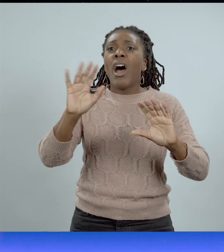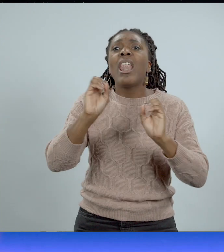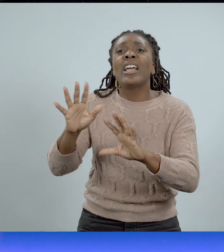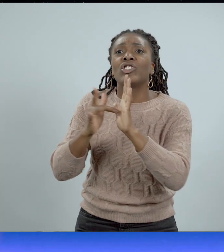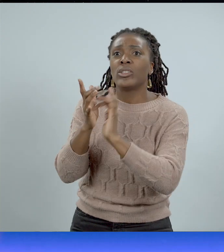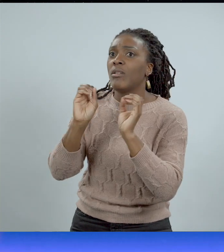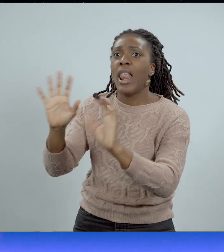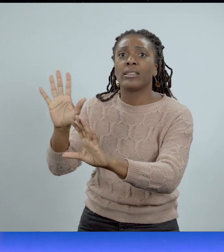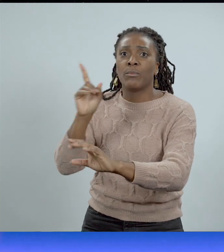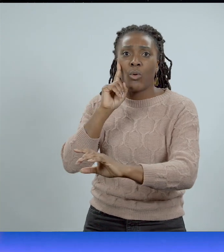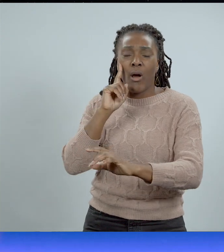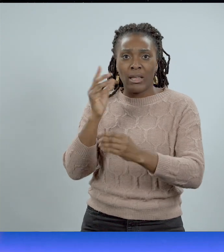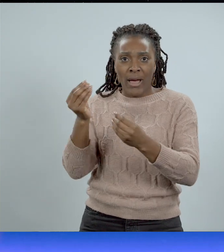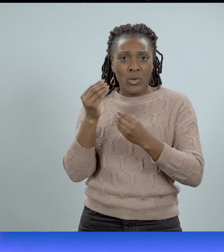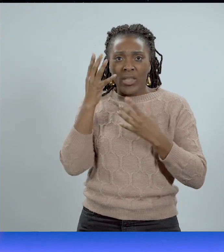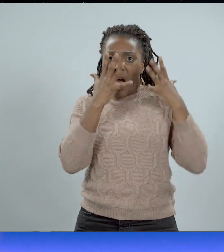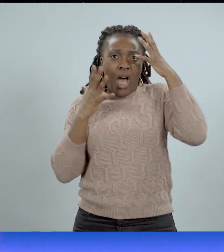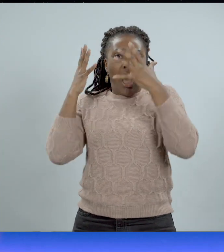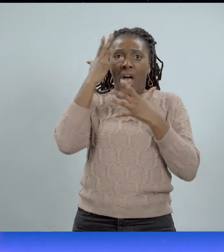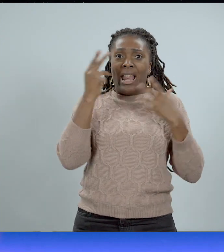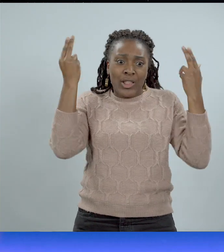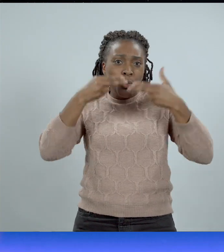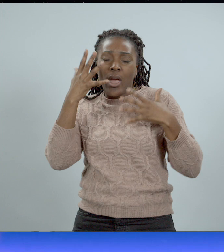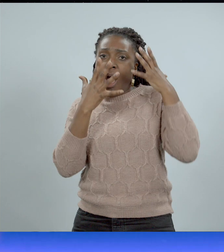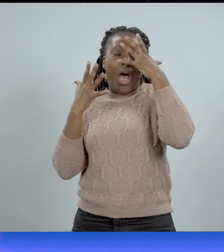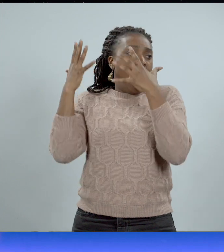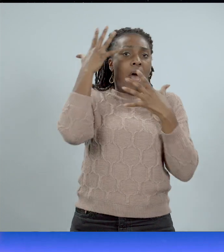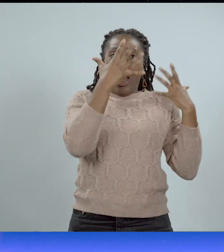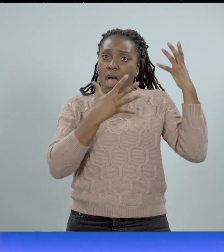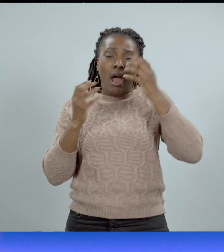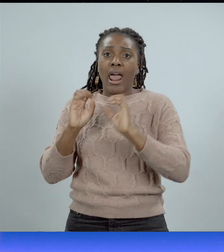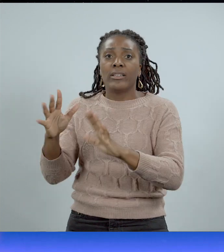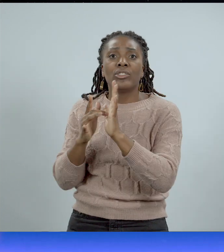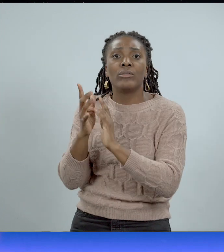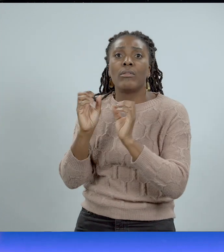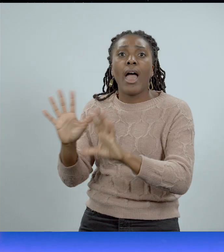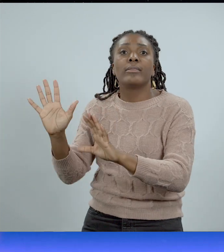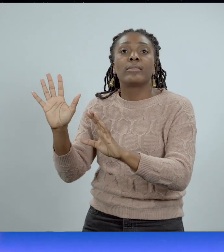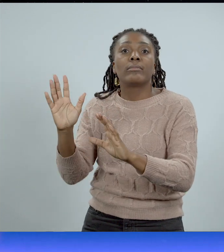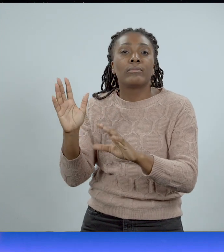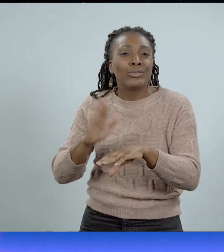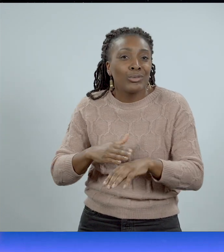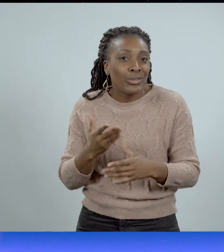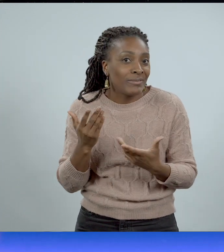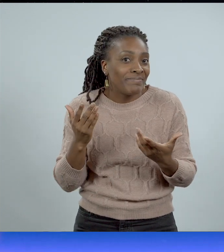« Laisse tranquille ce Jésus parce qu'il est venu me tourmenter toute la nuit, il est venu me perturber toute la nuit. » Et puis pourtant, on se dit